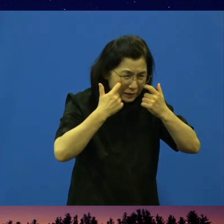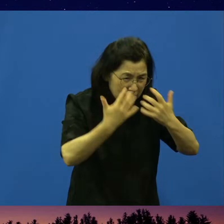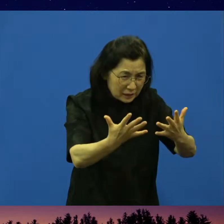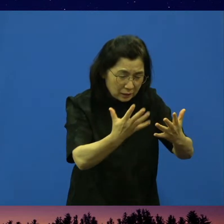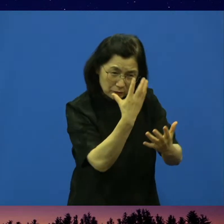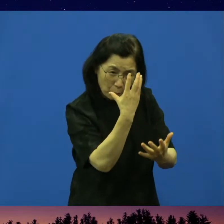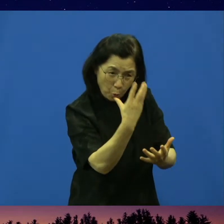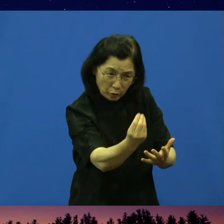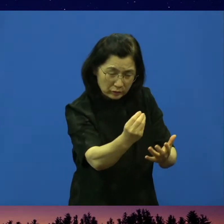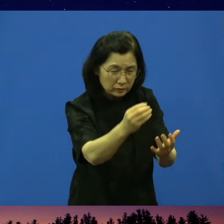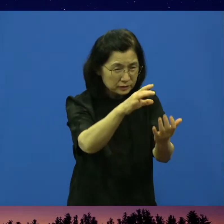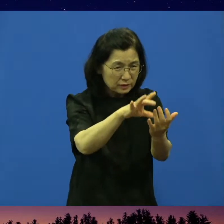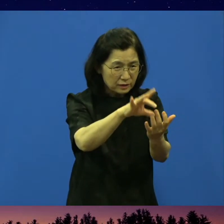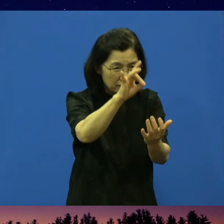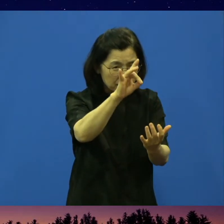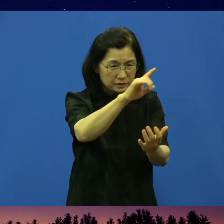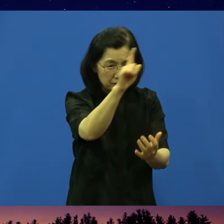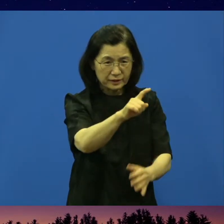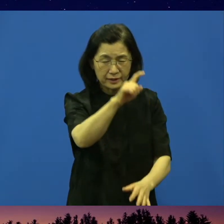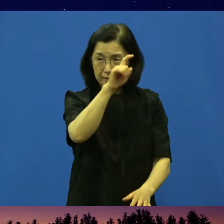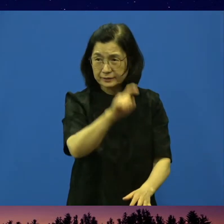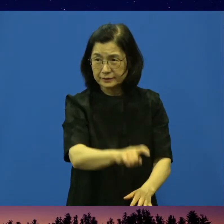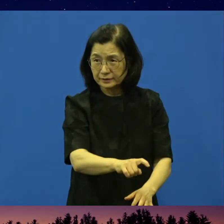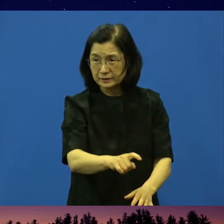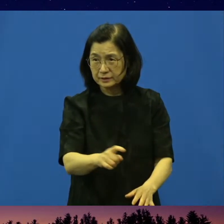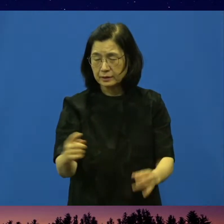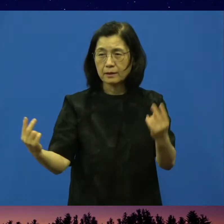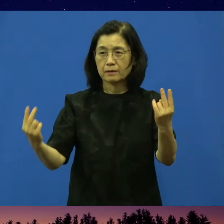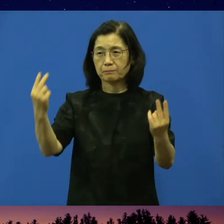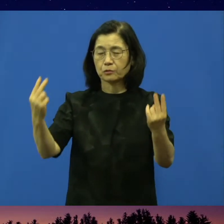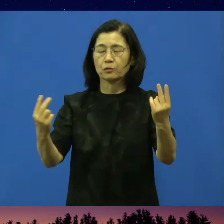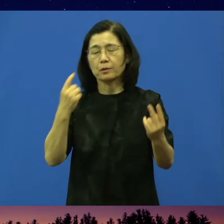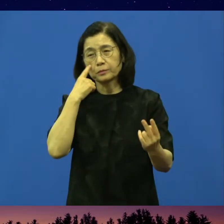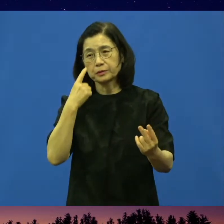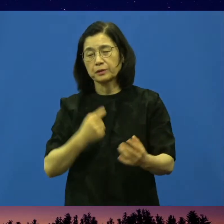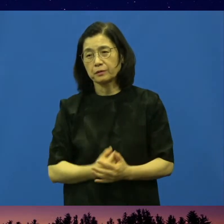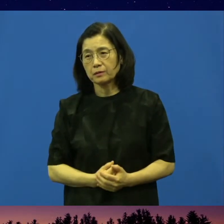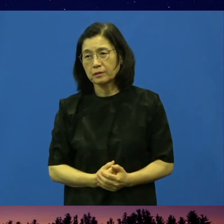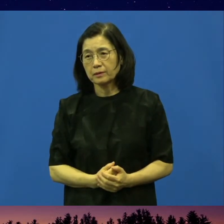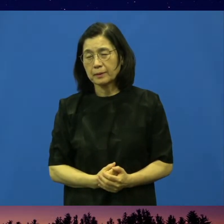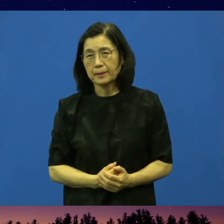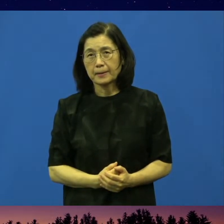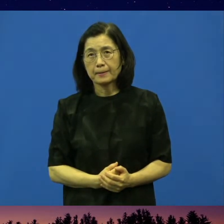믿음의 길을 선택하면 당장 눈앞에 보이는 게 없을 때가 많아요.